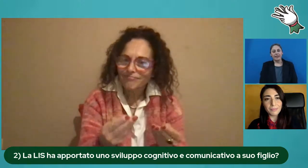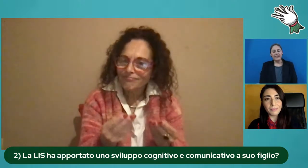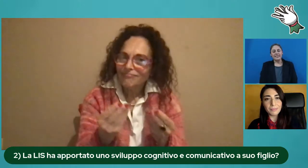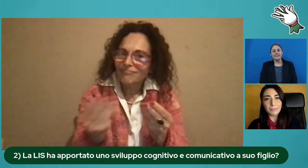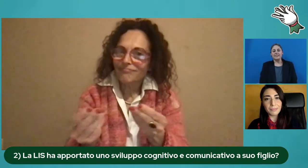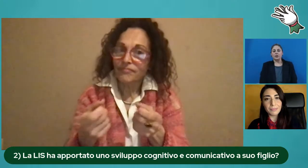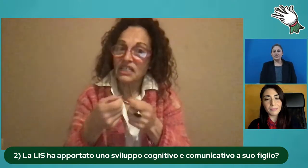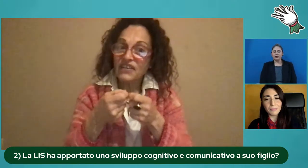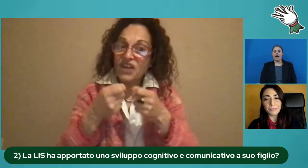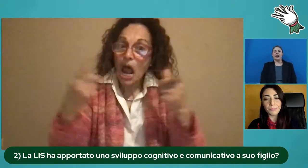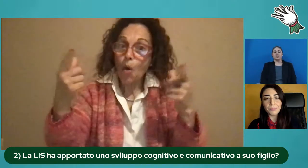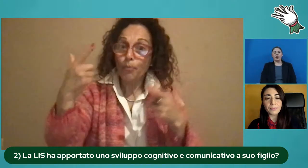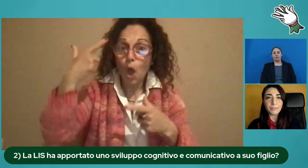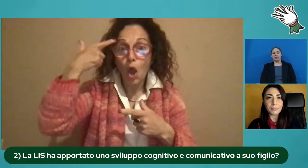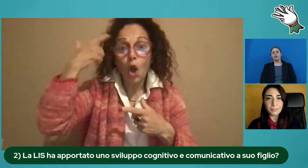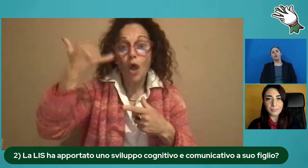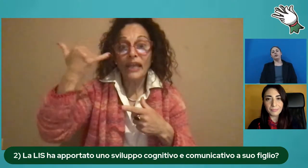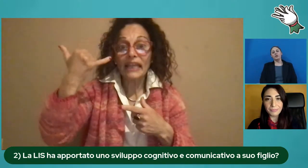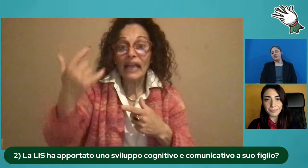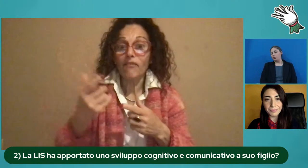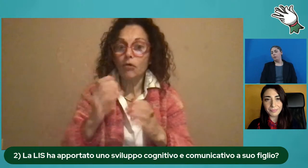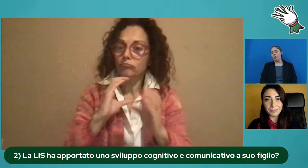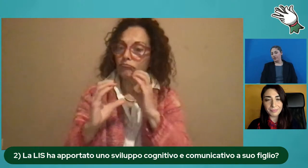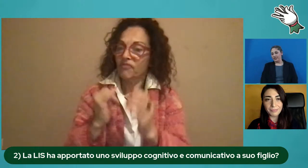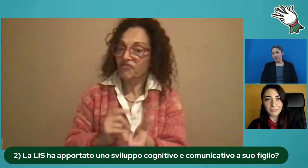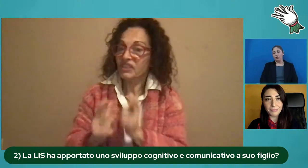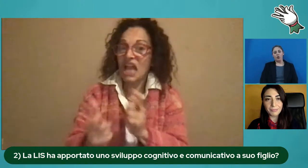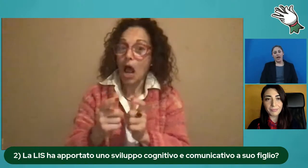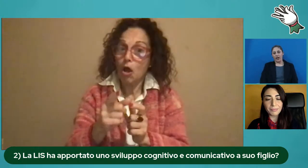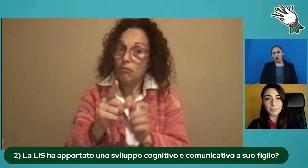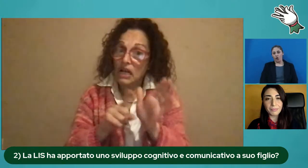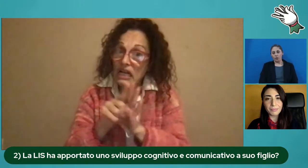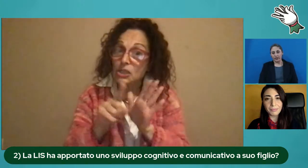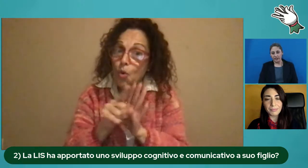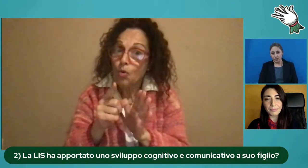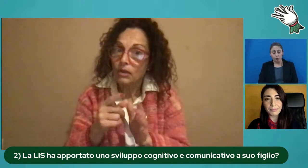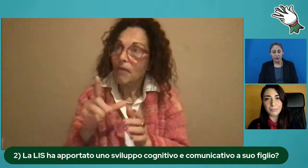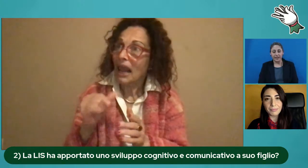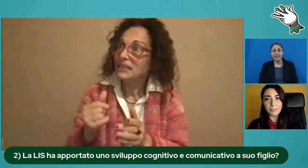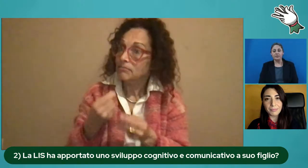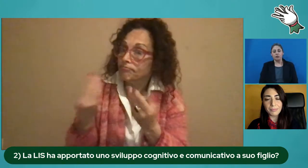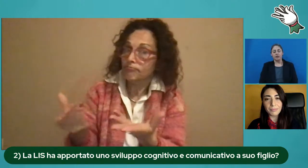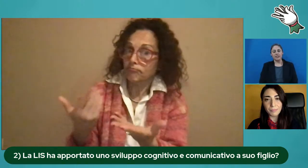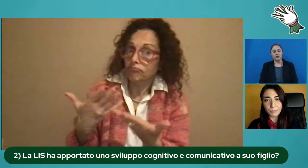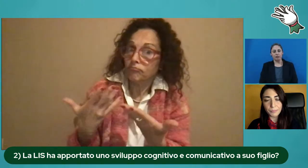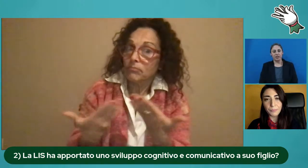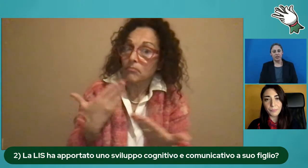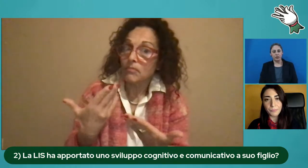La LIS in questo caso ha portato quindi uno sviluppo cognitivo e comunicativo a suo